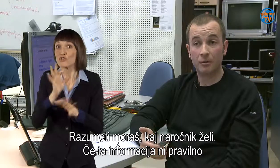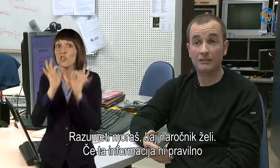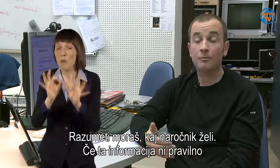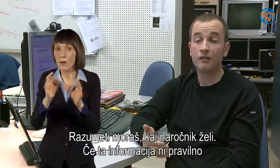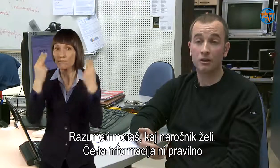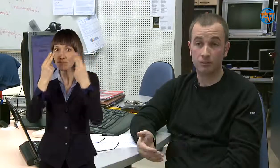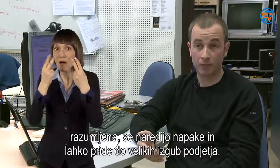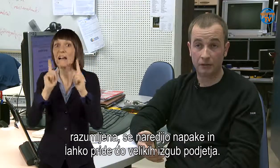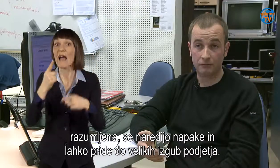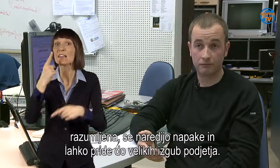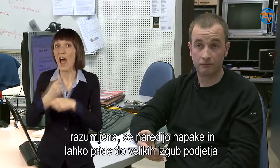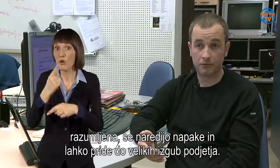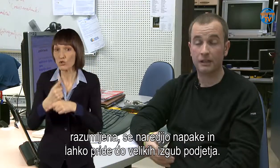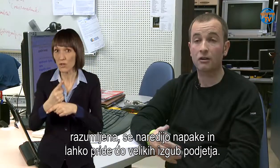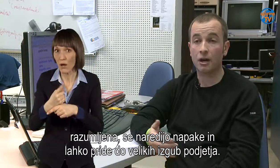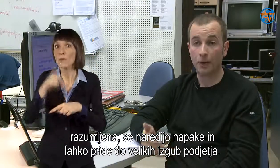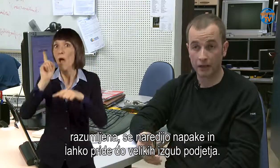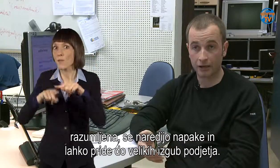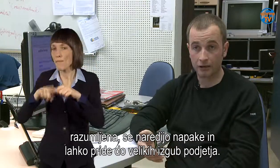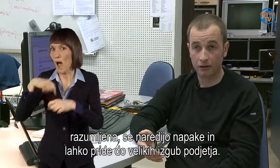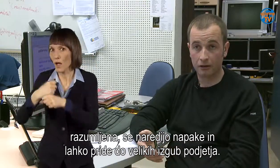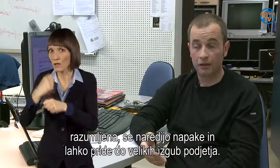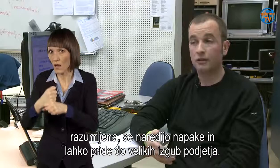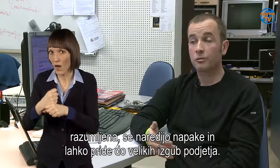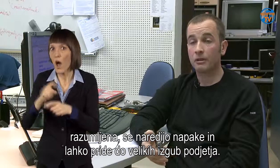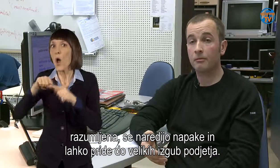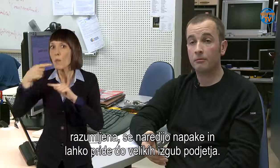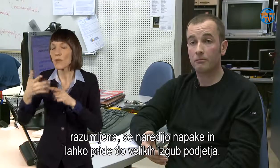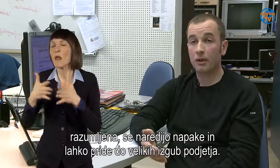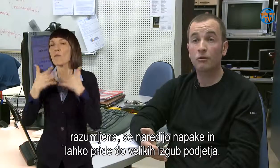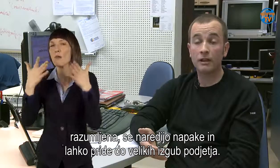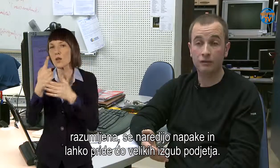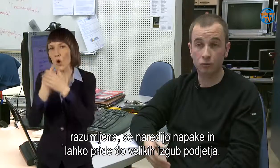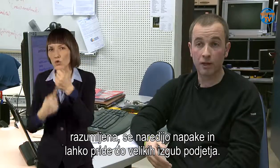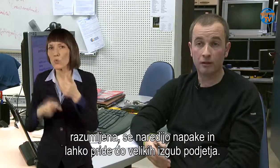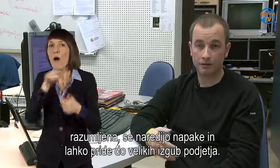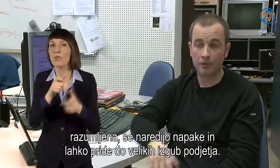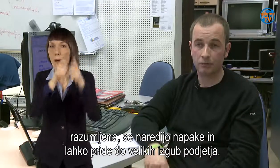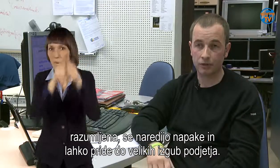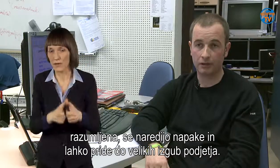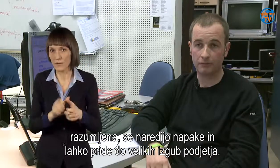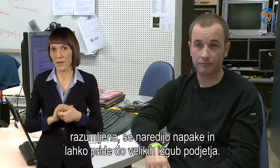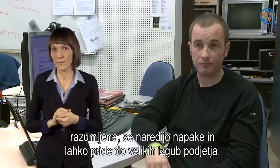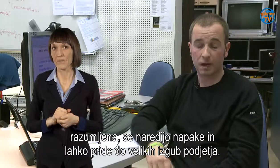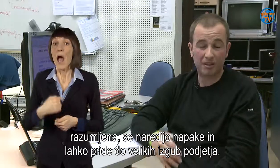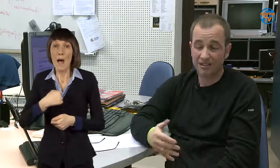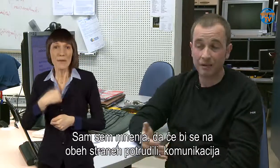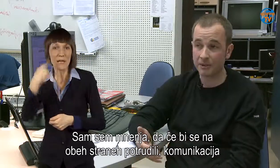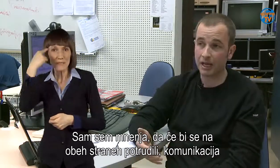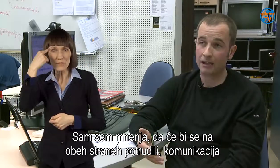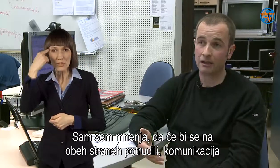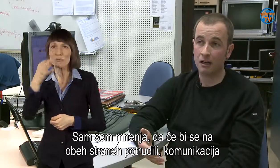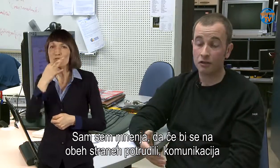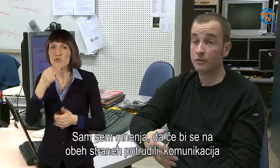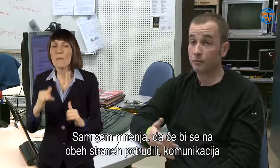ta informacija ni pravilno razumeta, se naredijo napake, so potem lahko velike izgube samega podjetja. Ampak sam